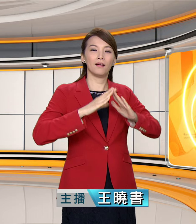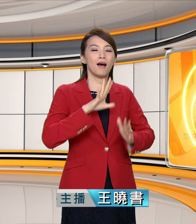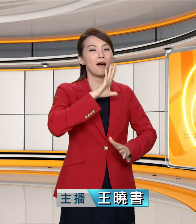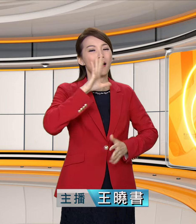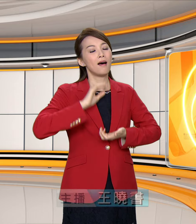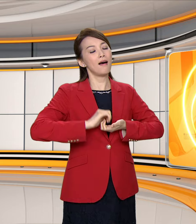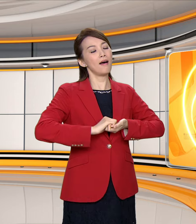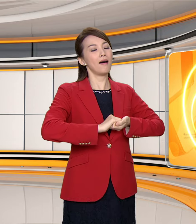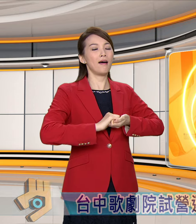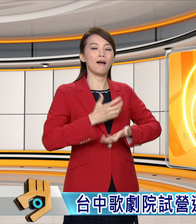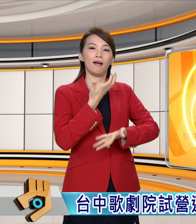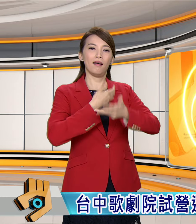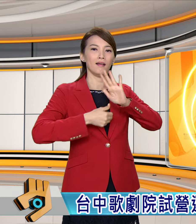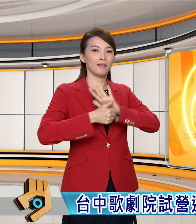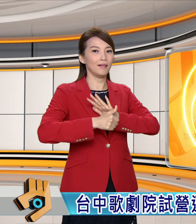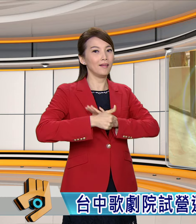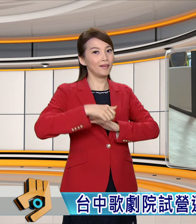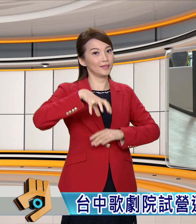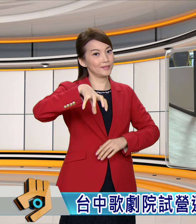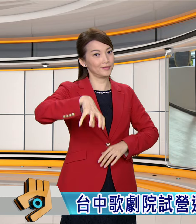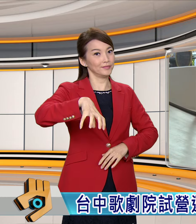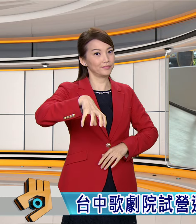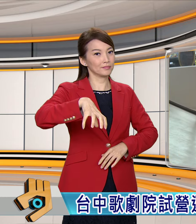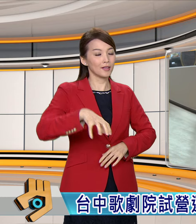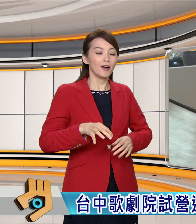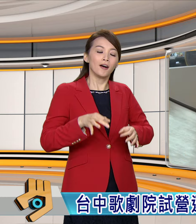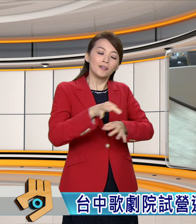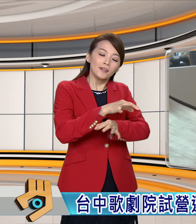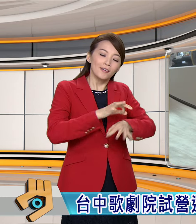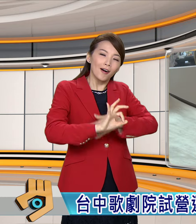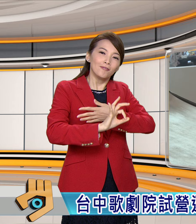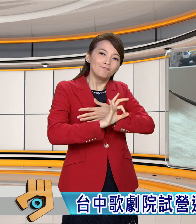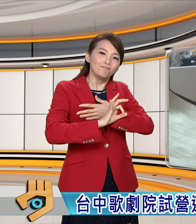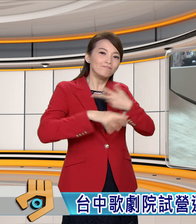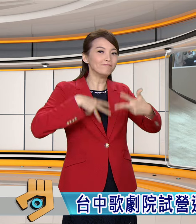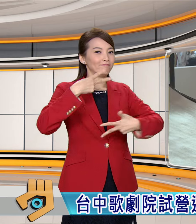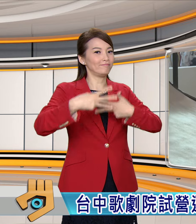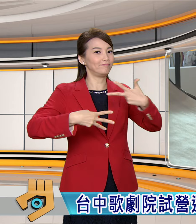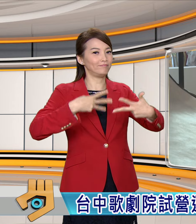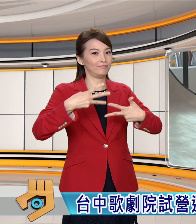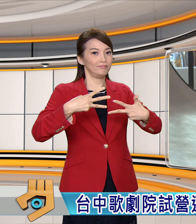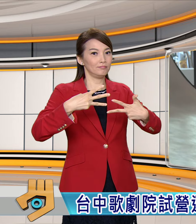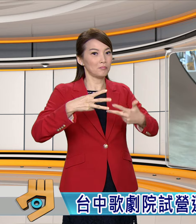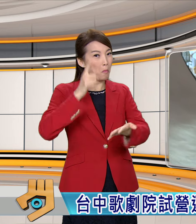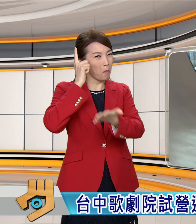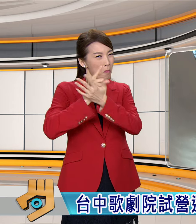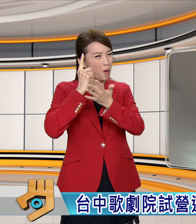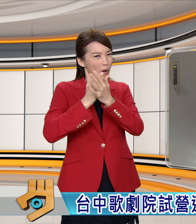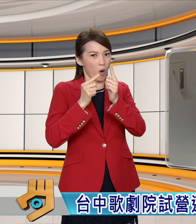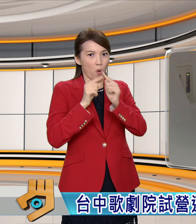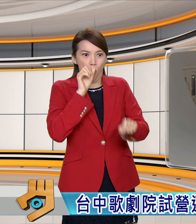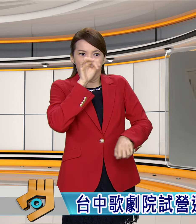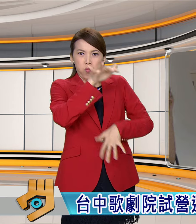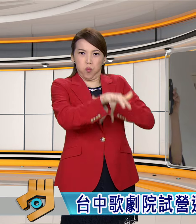台中国家歌剧院是营运三个礼拜以来，每天都吸引到许多人来现场参